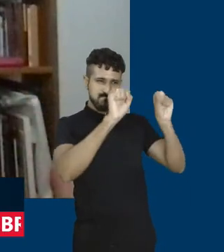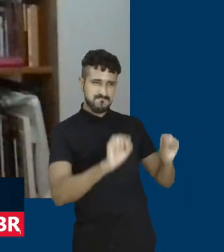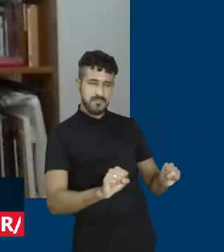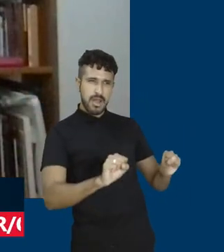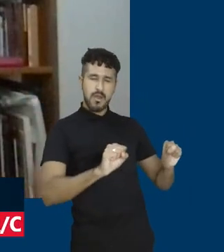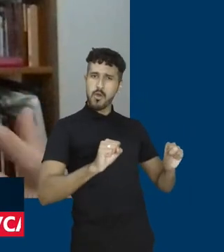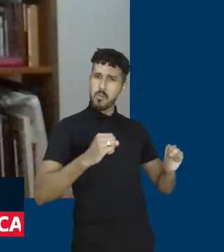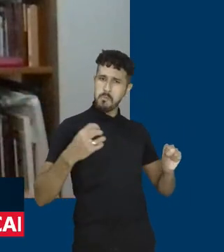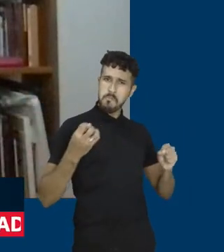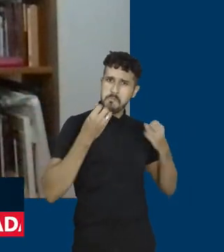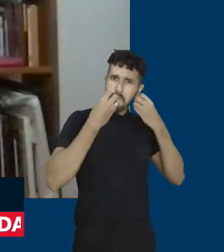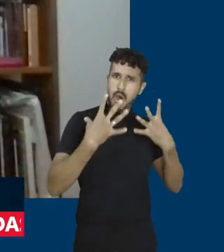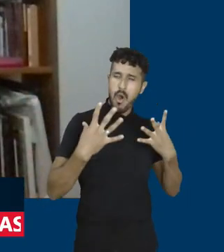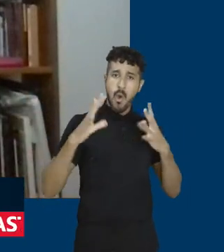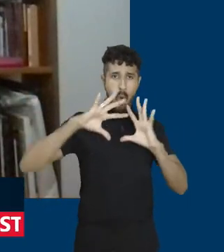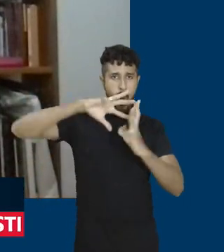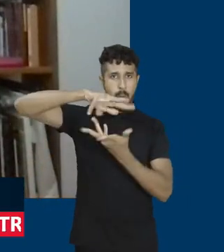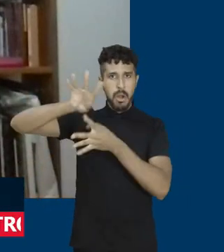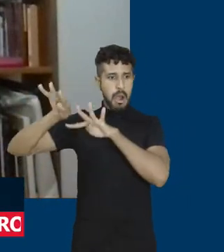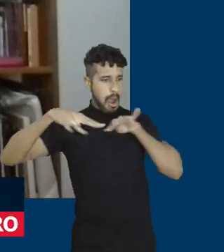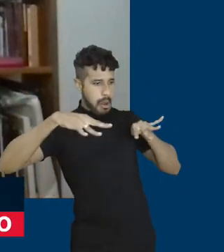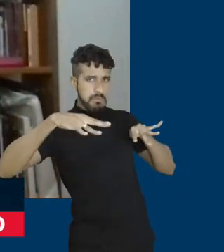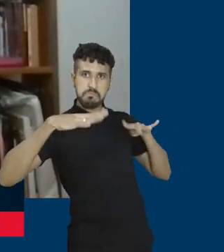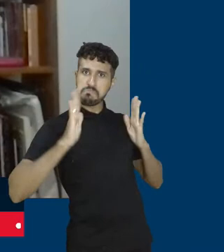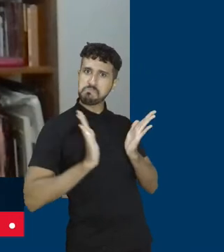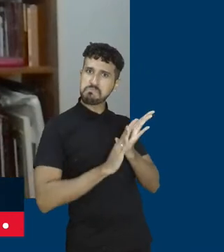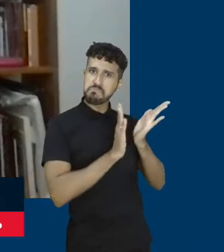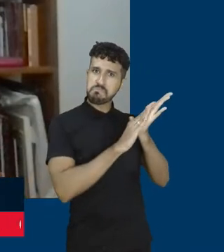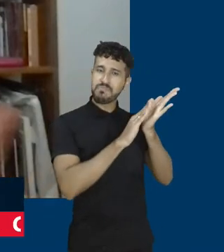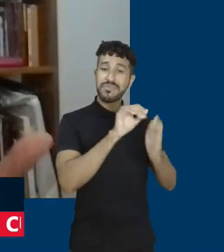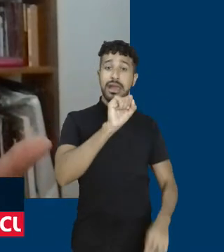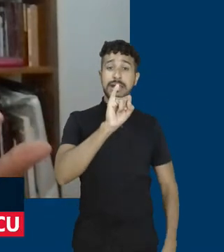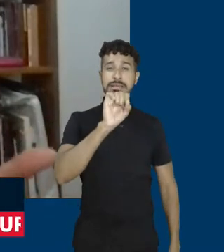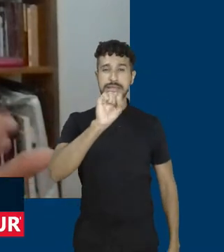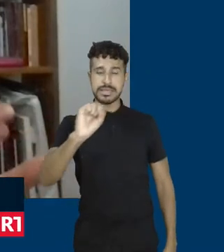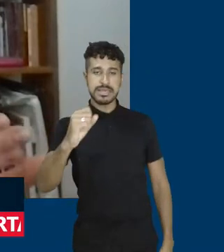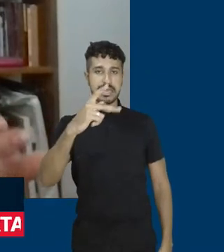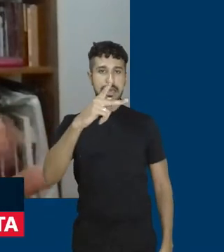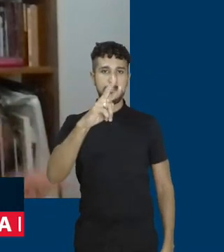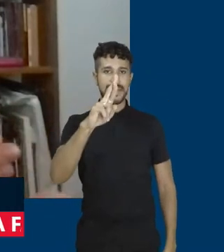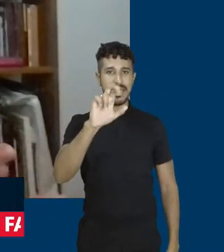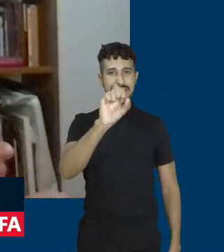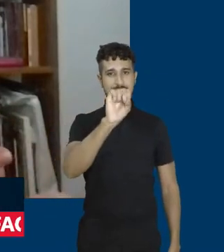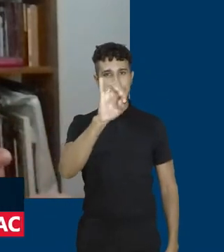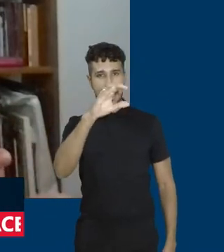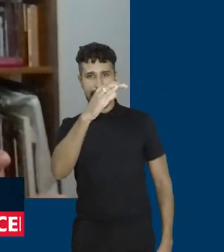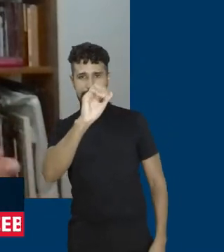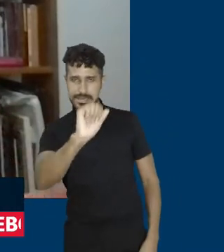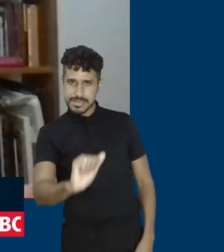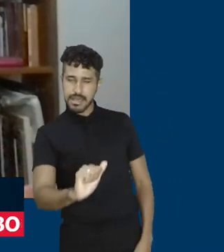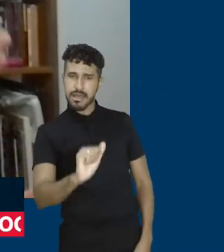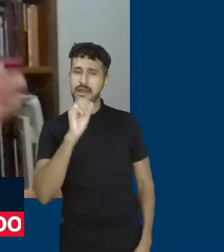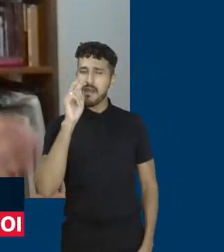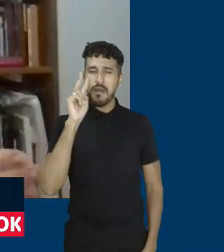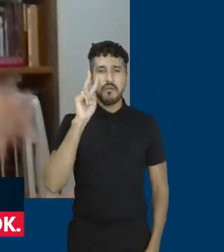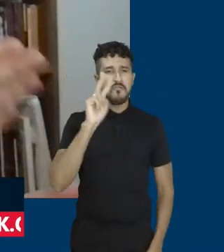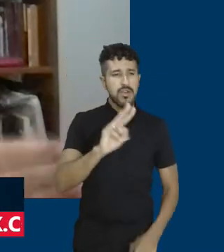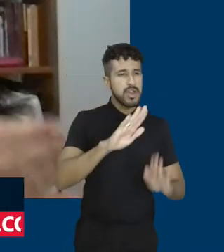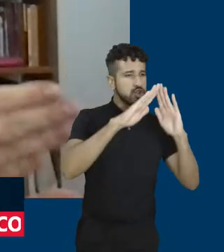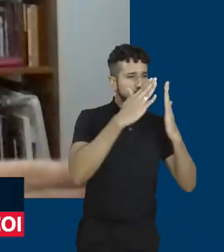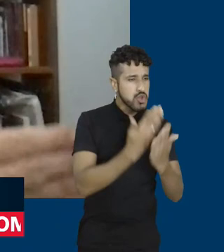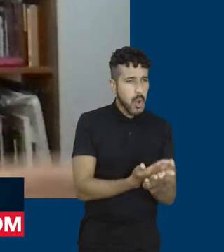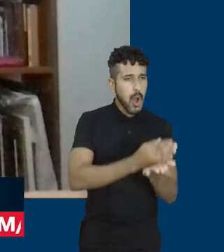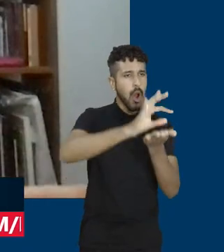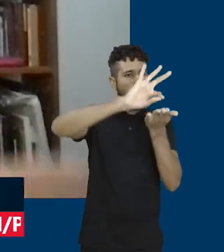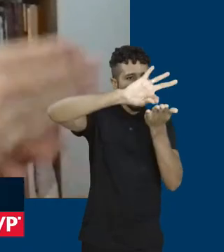no mundo todo, né? Que eu chamo CIS-presença, que acompanhava não só se a criança estava matriculada, mas se ela